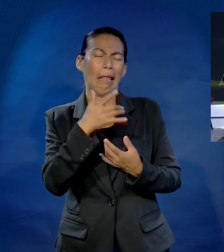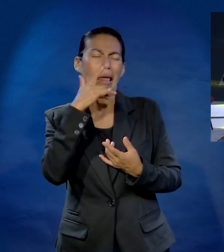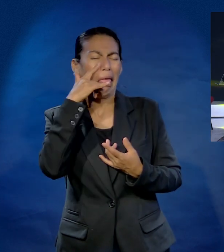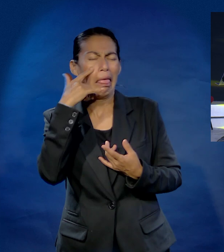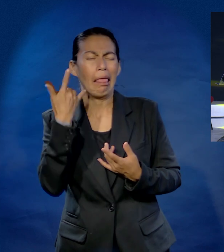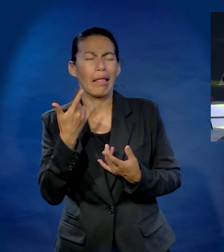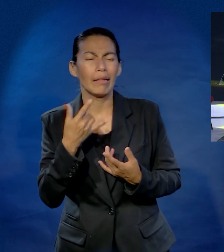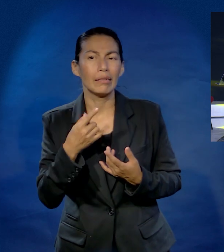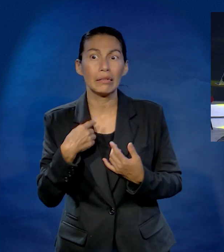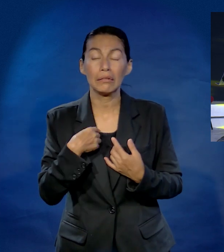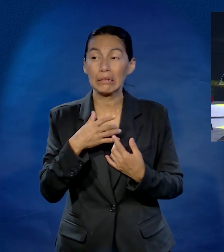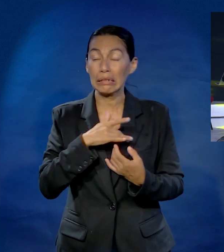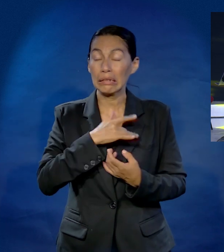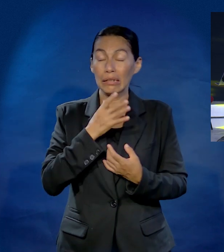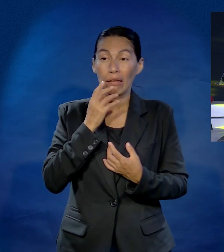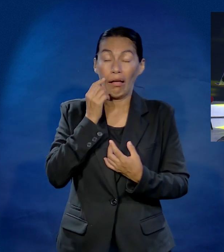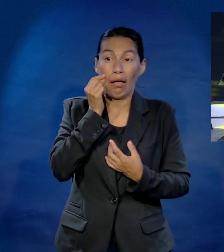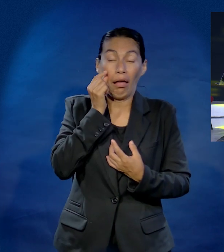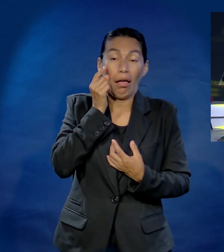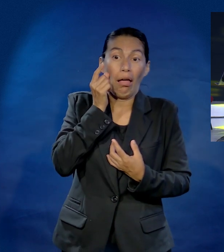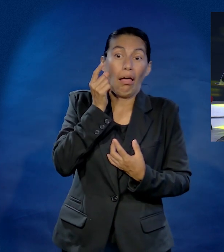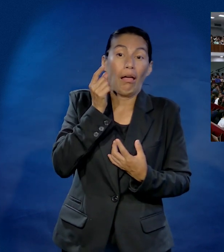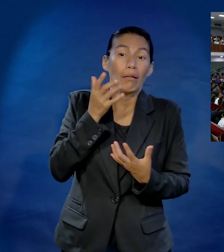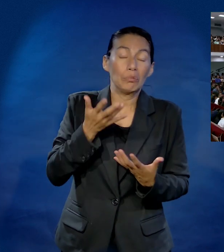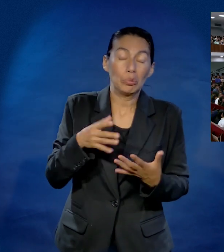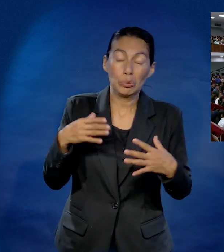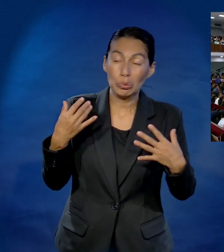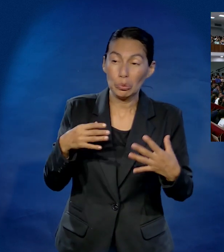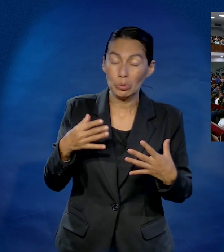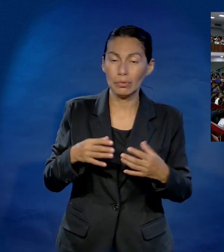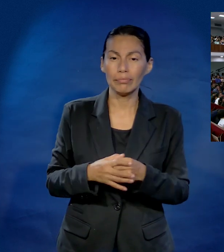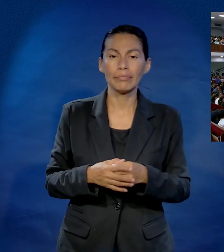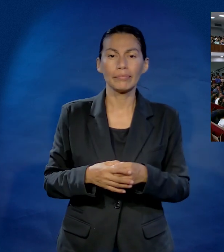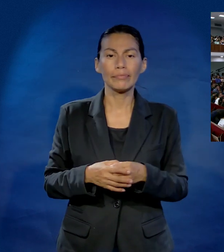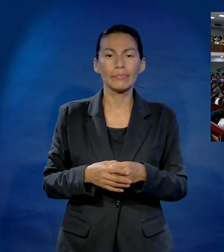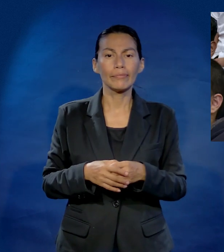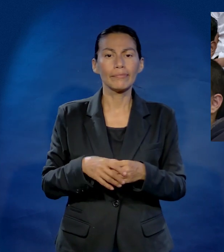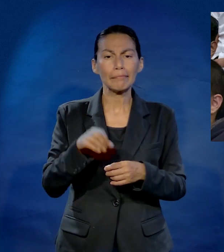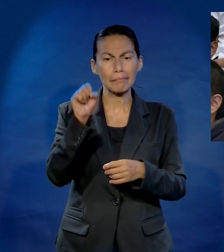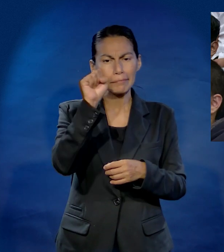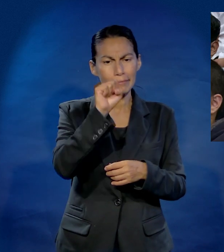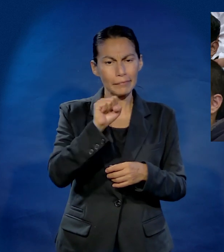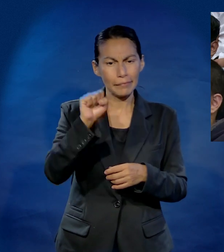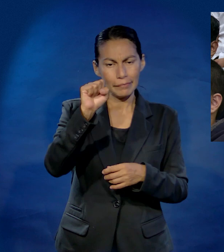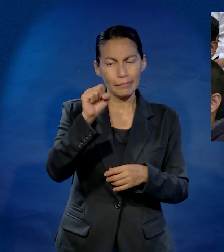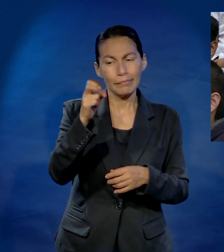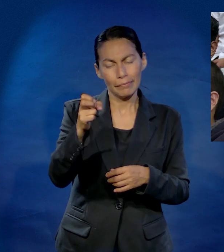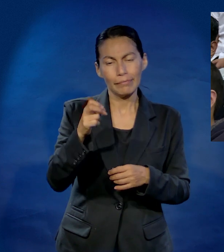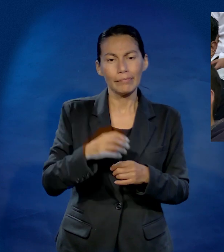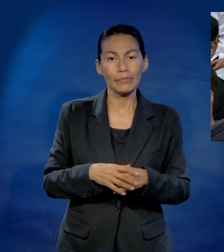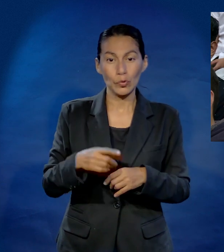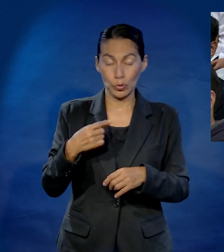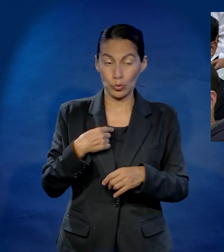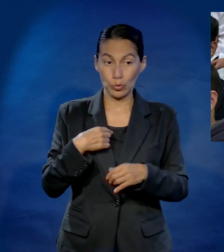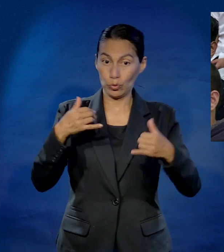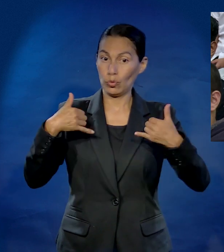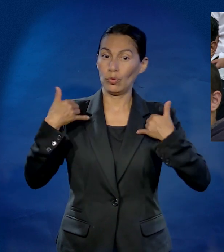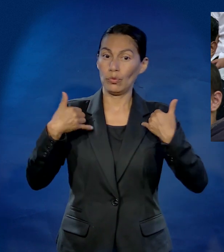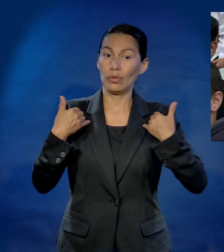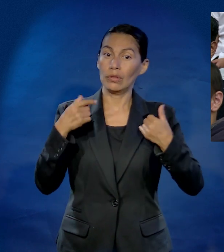otro granito. Mi mamá me decía bien linda, pero ni se ve, mijo. Pero yo sentía que era un volcán. Y un sábado de mañana me pasó